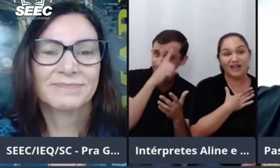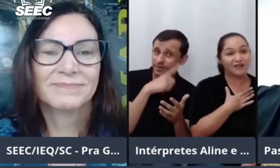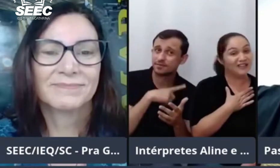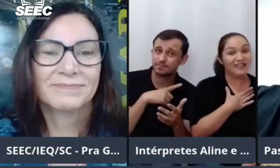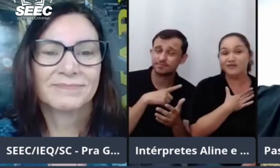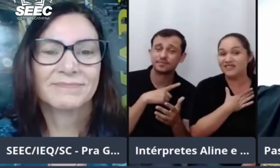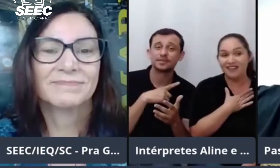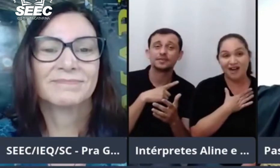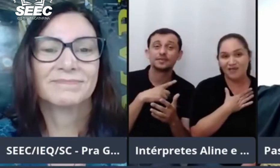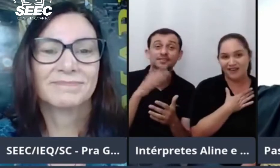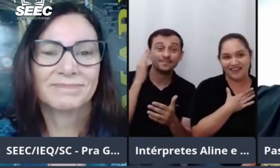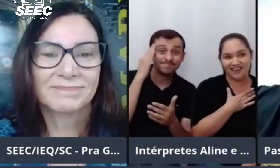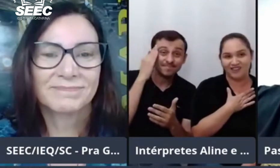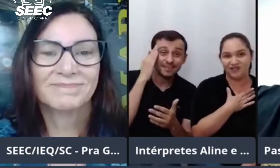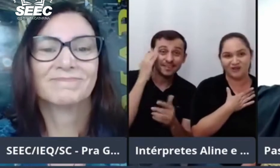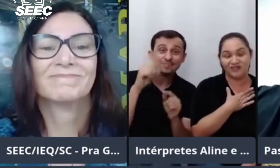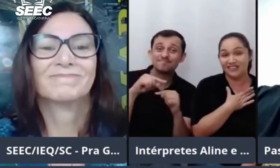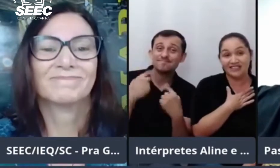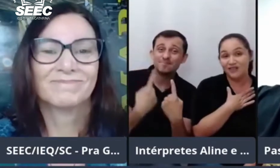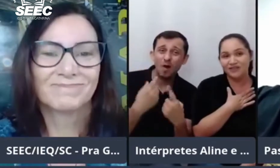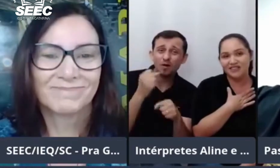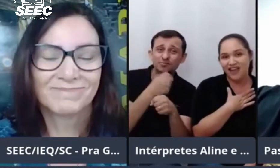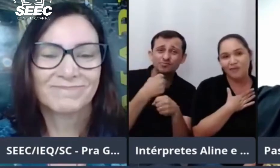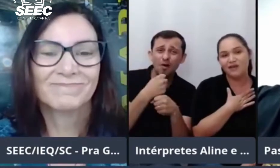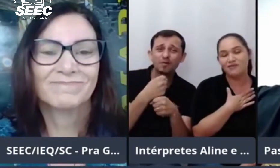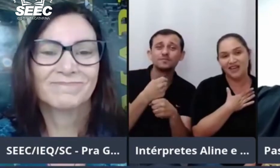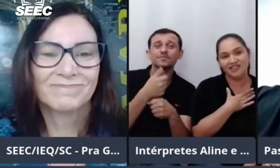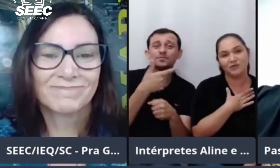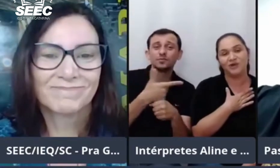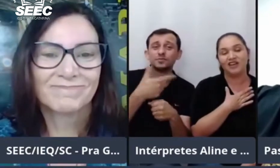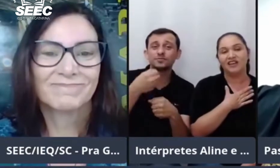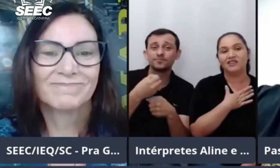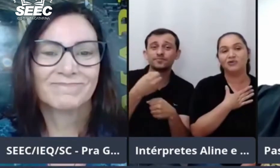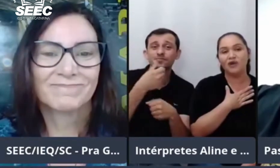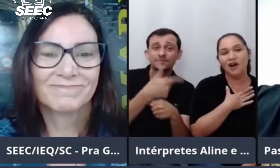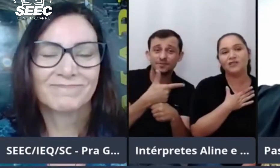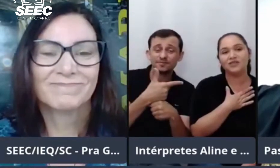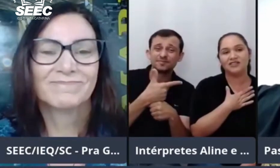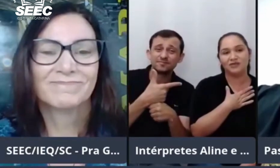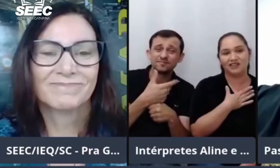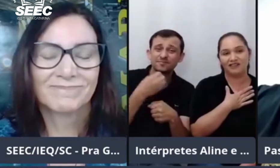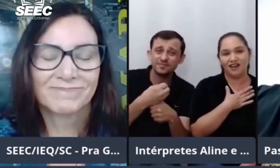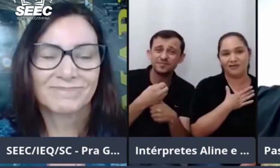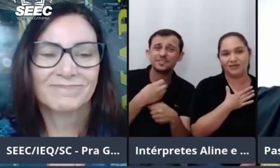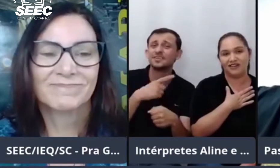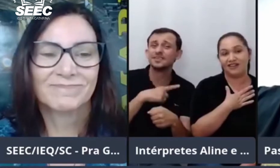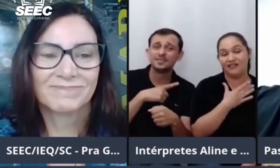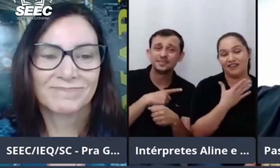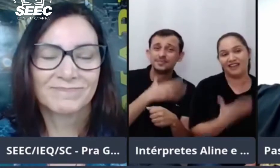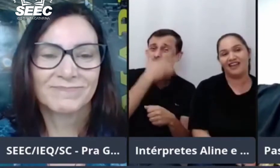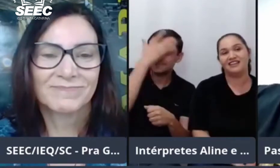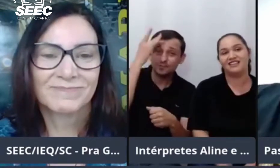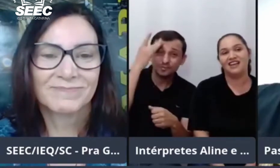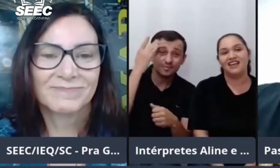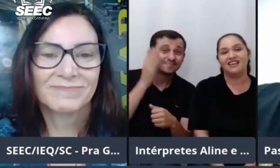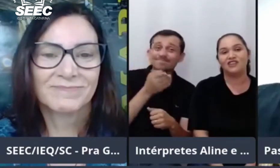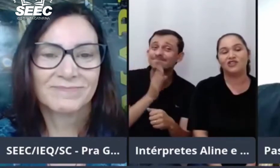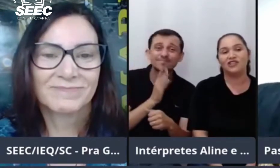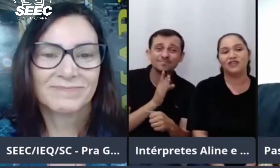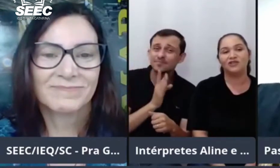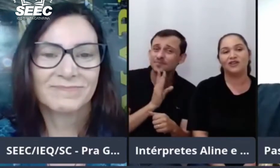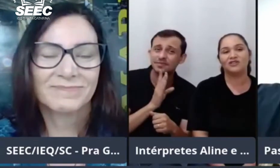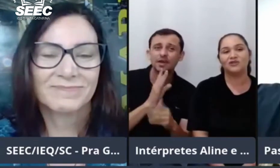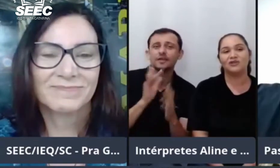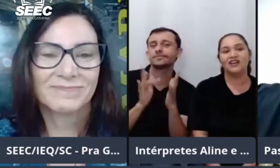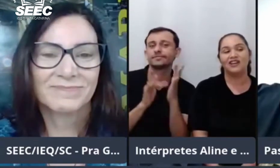nosso lado que não sabem quem é Jesus, eles não sabem mesmo. Então, nós precisamos levar até eles. E a